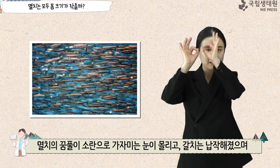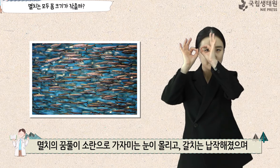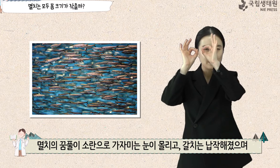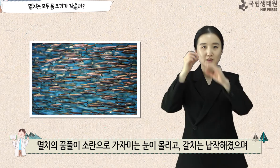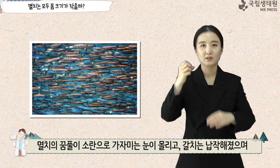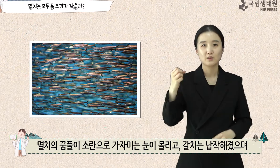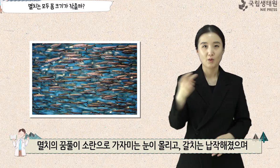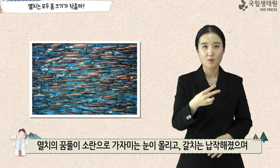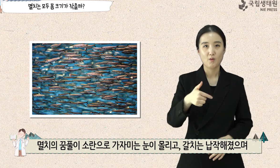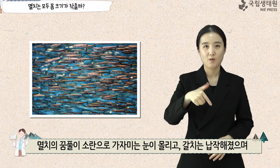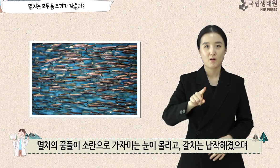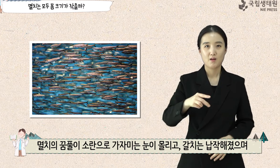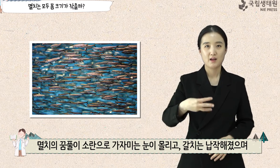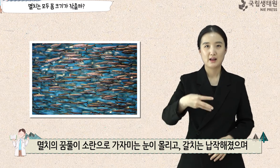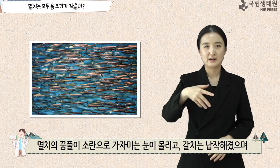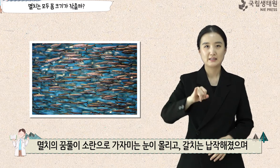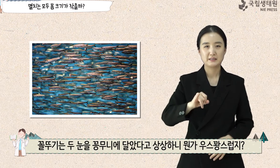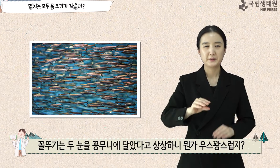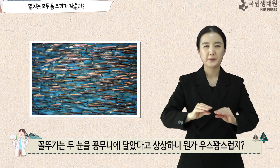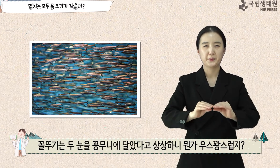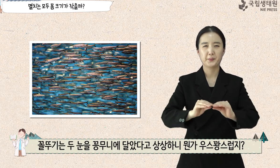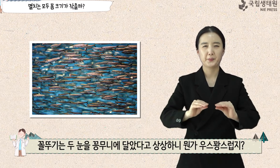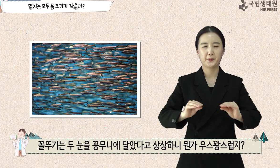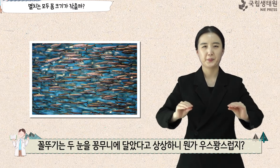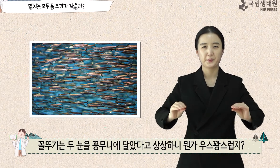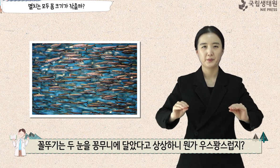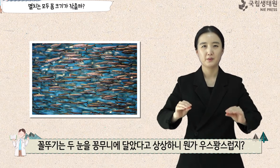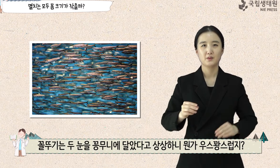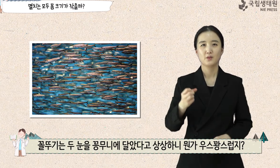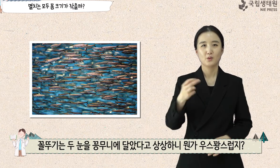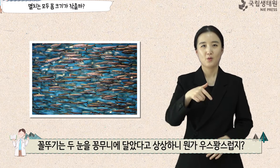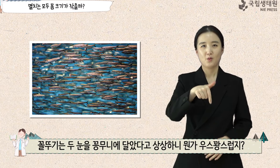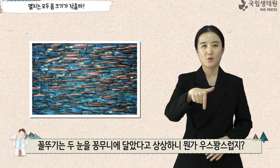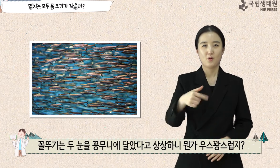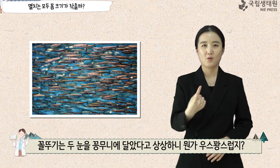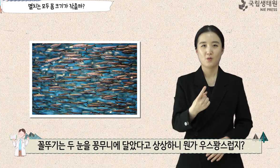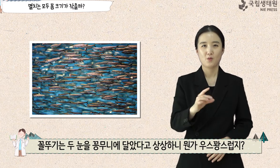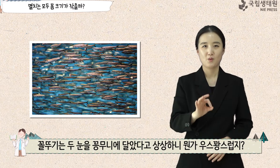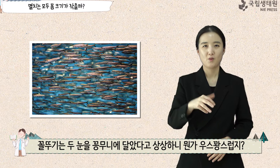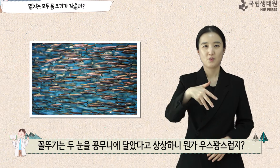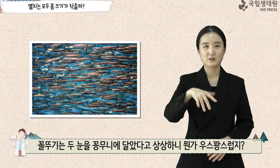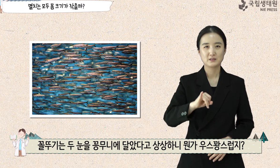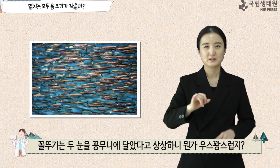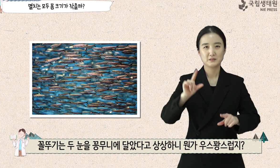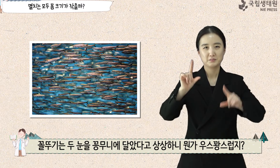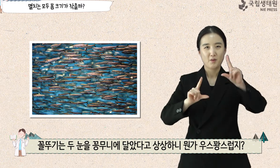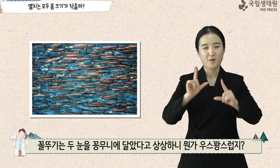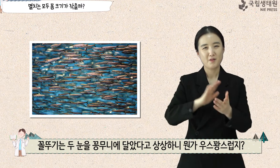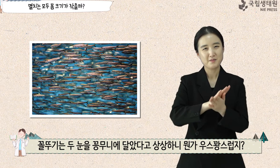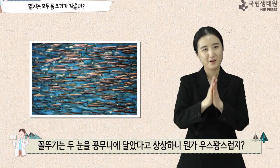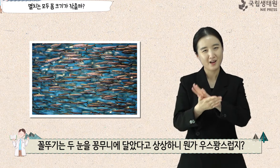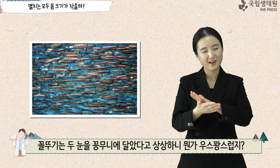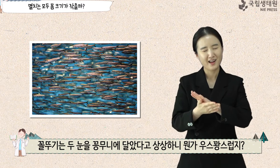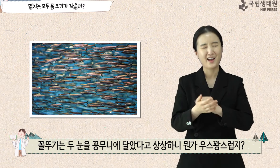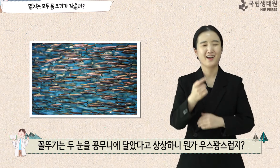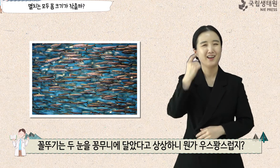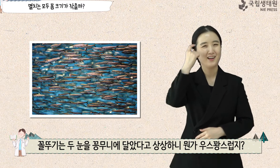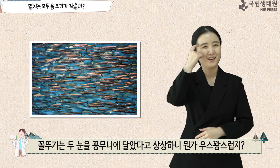갈치는 납작해졌으며 꼴뚜기는 두 눈을 꽁무니에 달았다고 상상하니